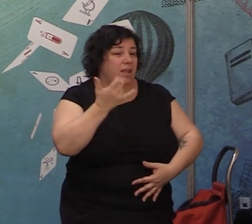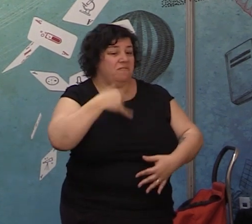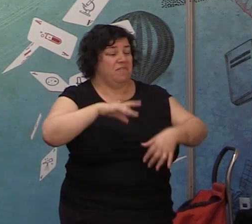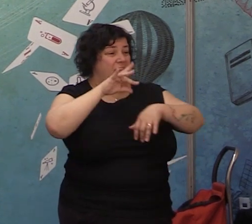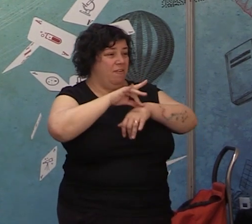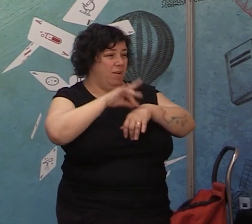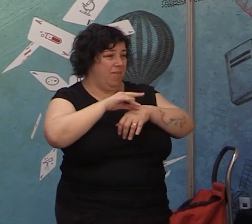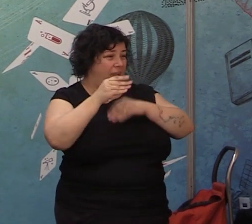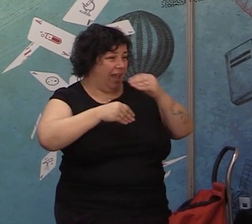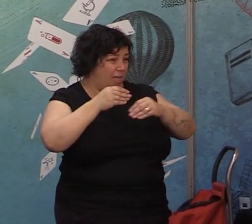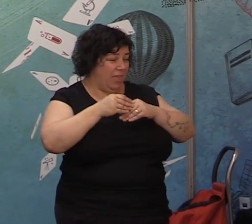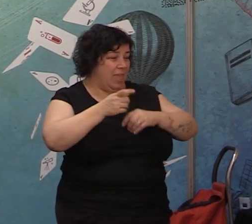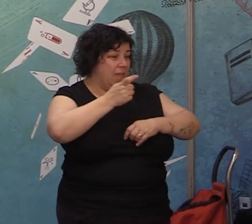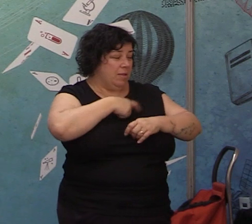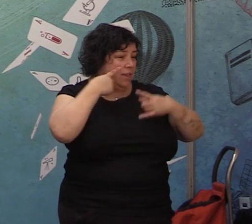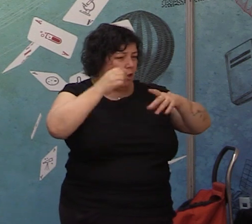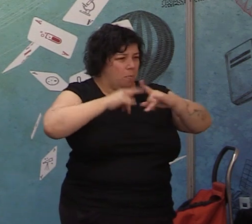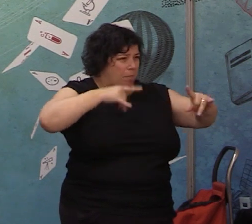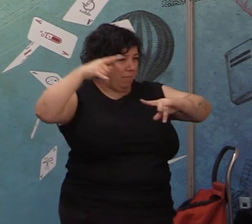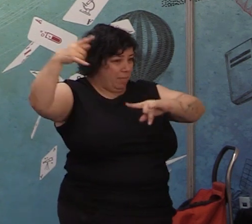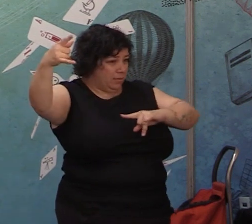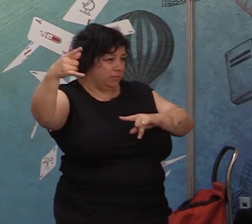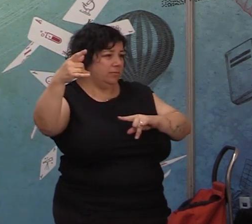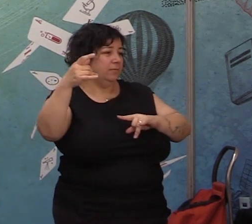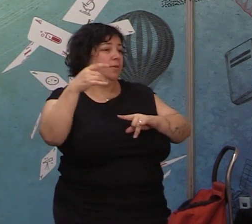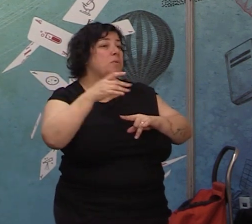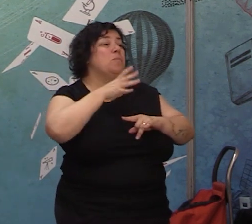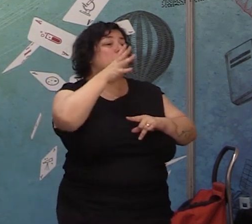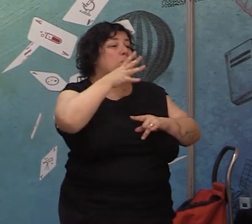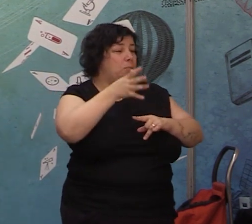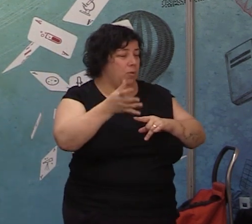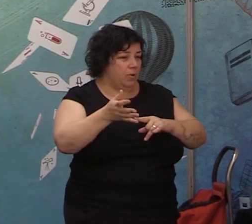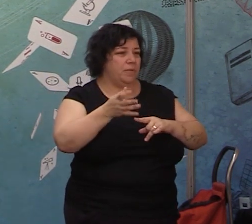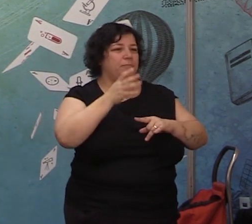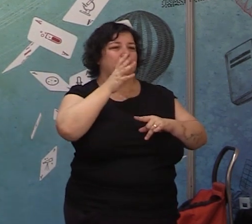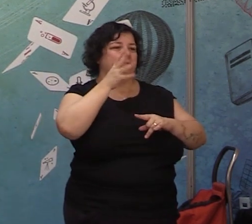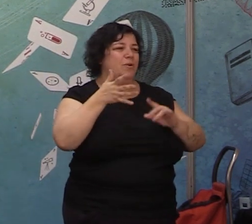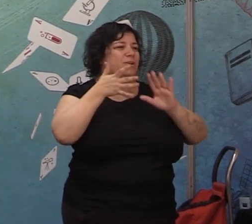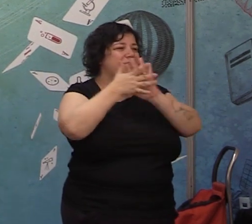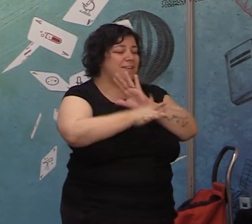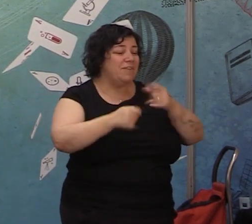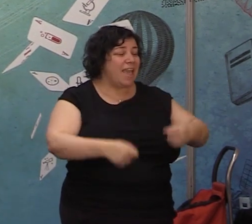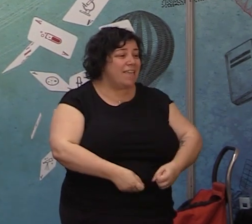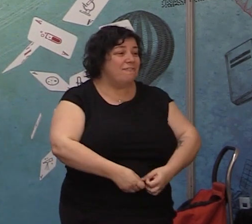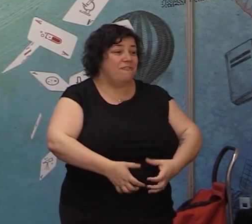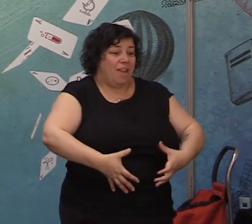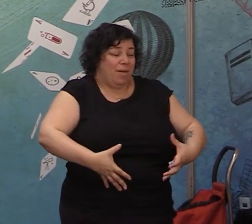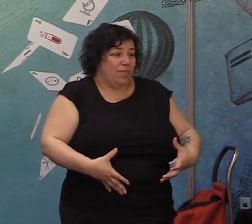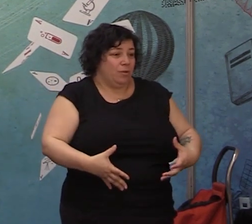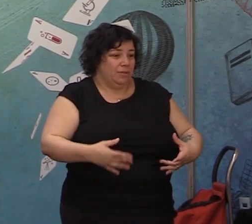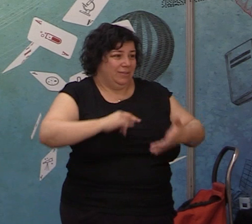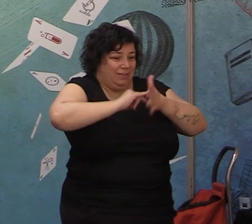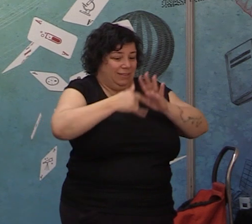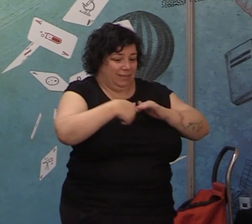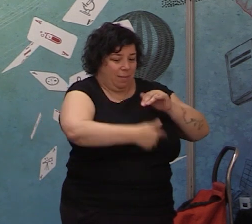enfermedad multiplica mucho el riesgo cardiovascular en las mujeres, porque conlleva una inflamación sistémica